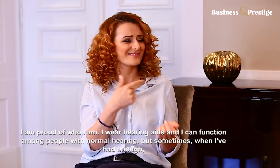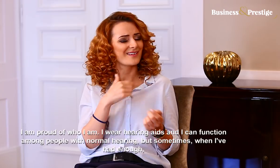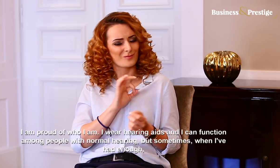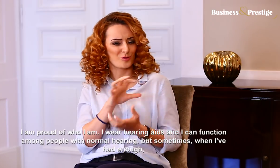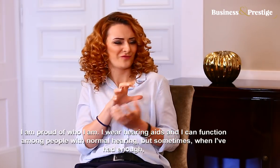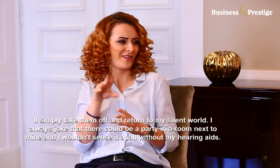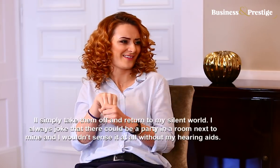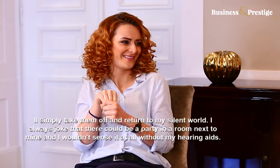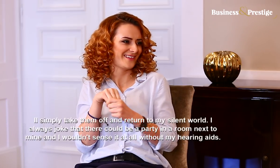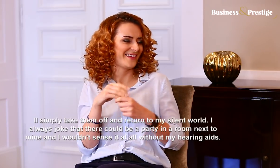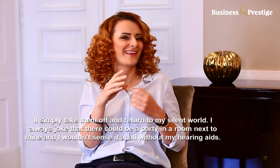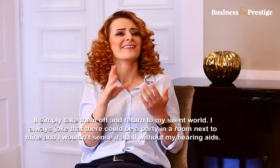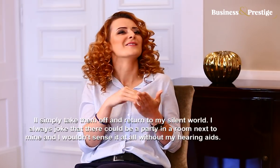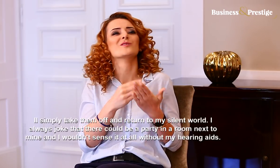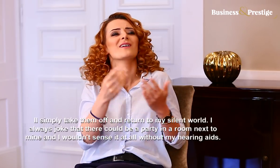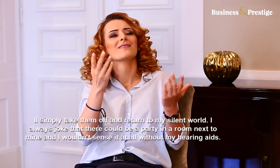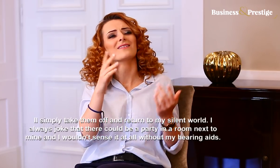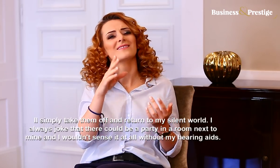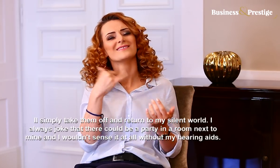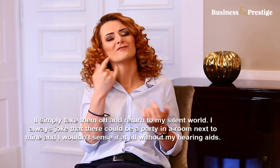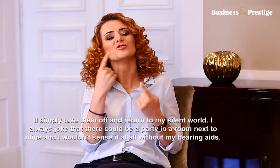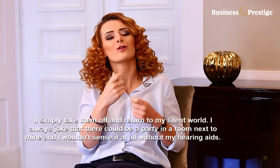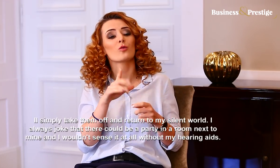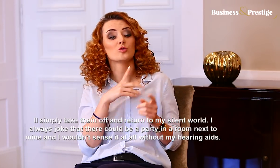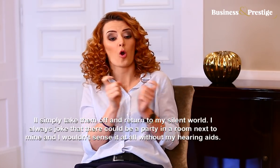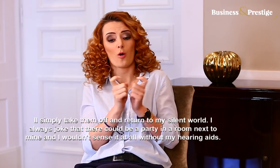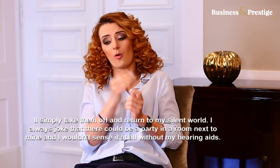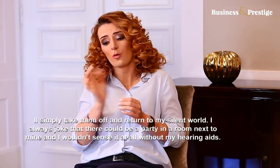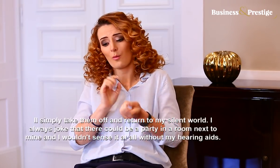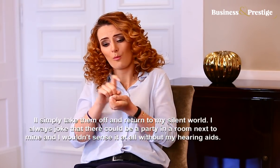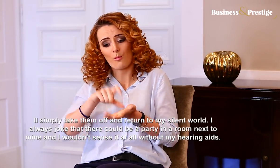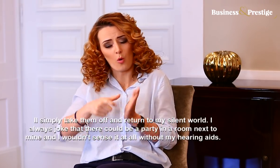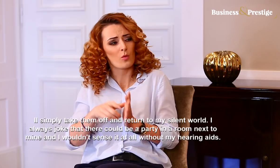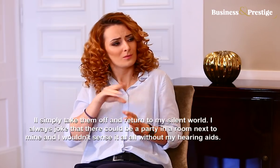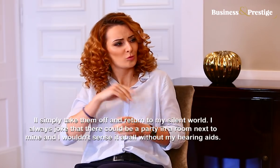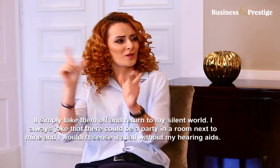mam dosyć, po prostu je zdejmuję i jestem znowu w swoim świecie ciszy. Zawsze żartuję, że